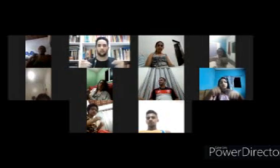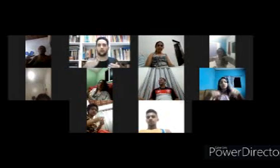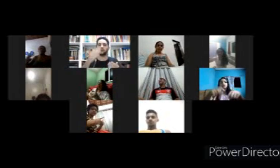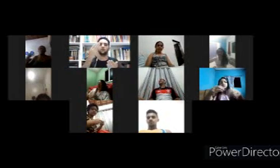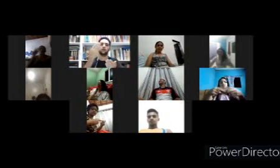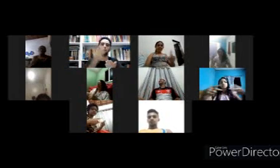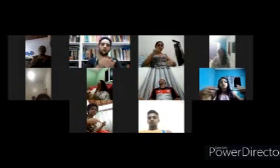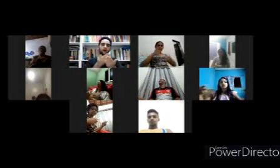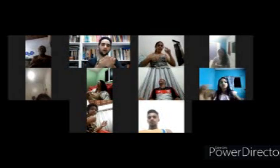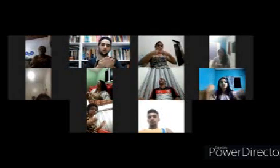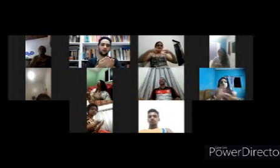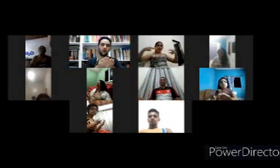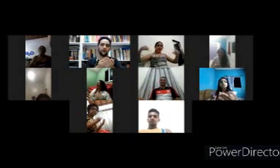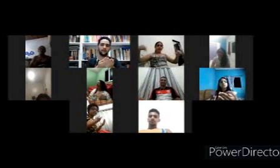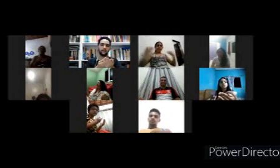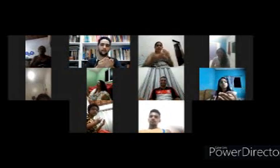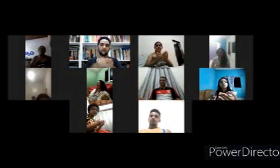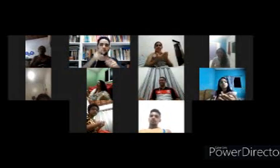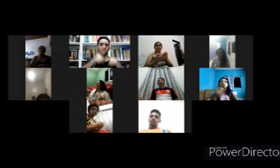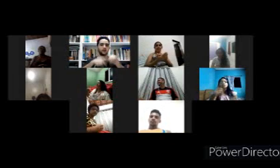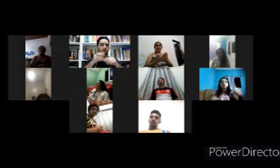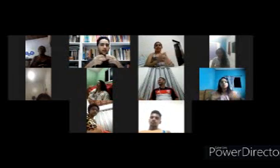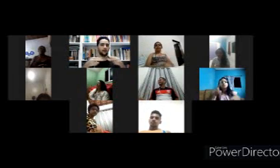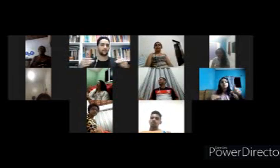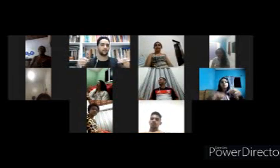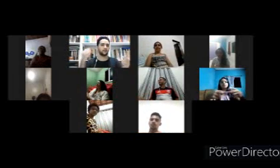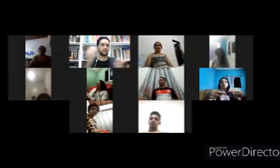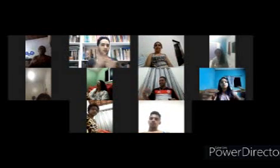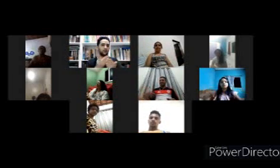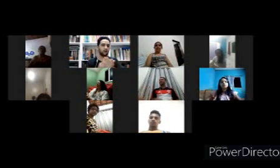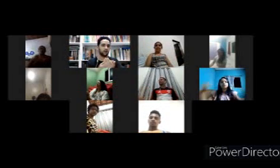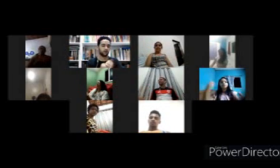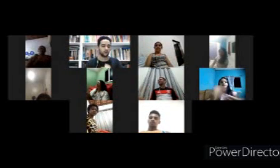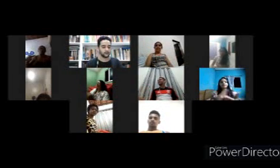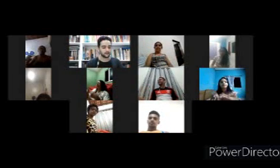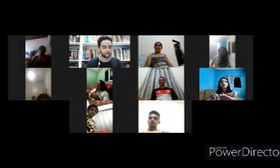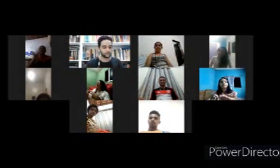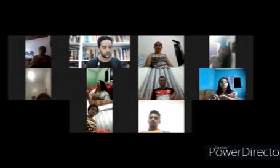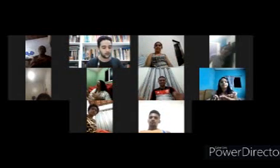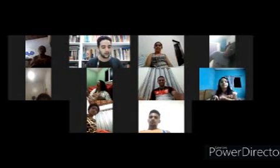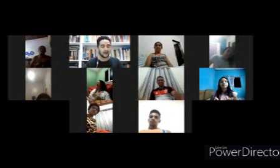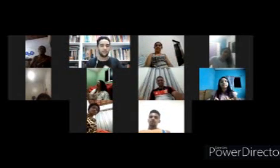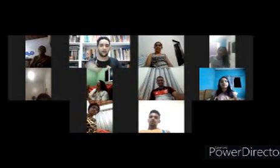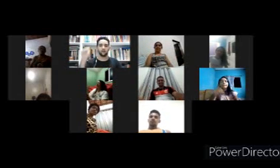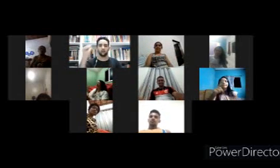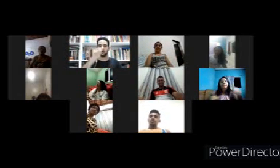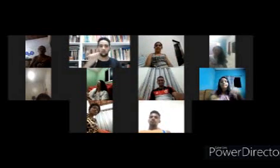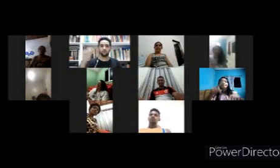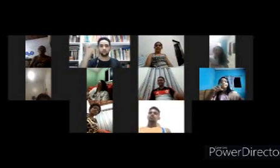plural. Escolares. Materiais escolares. Apagador,